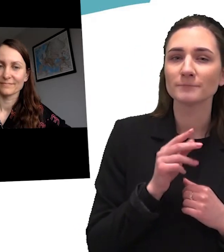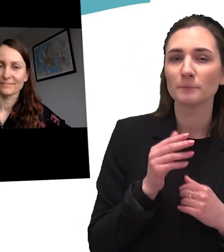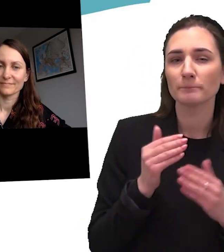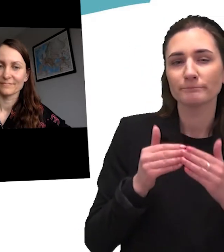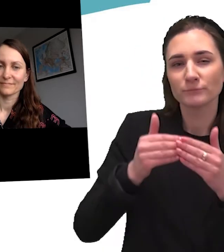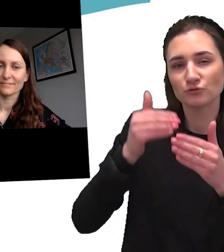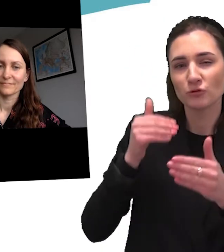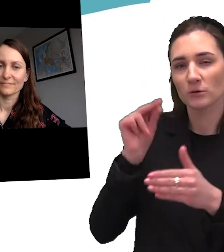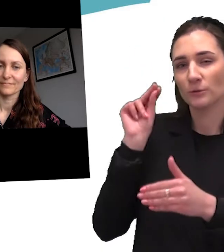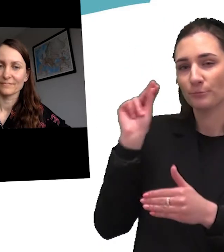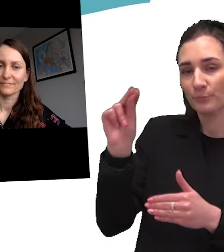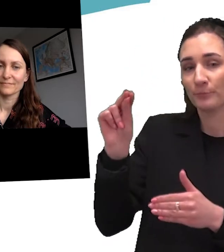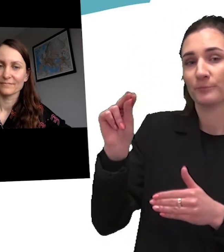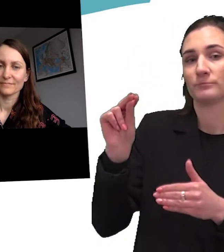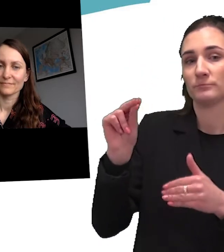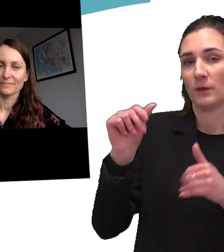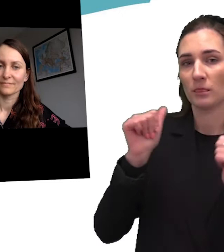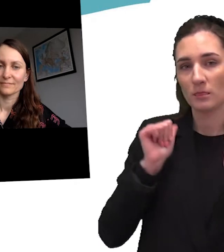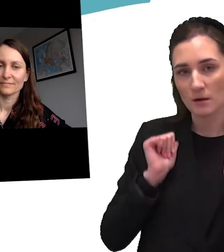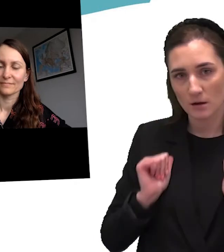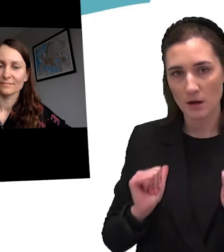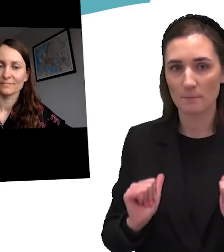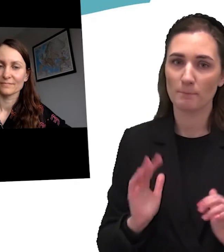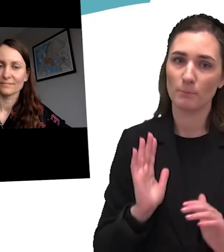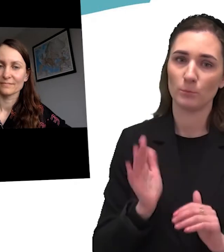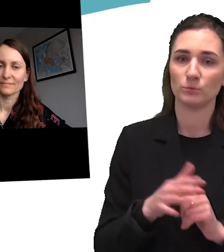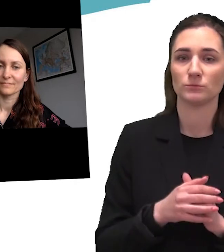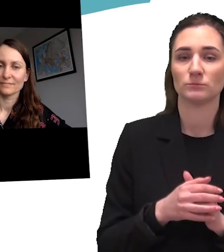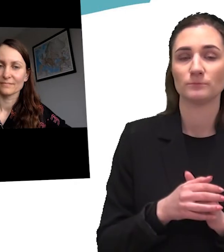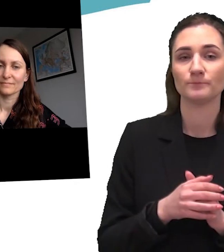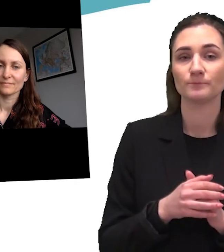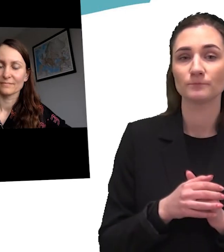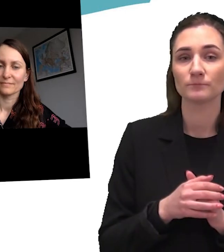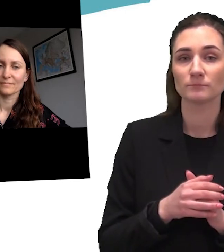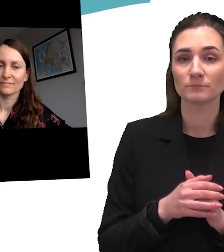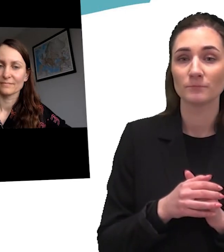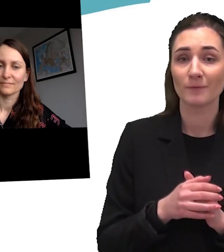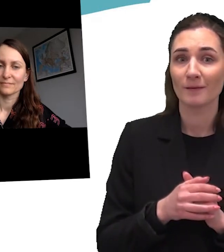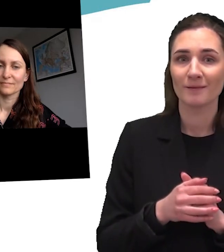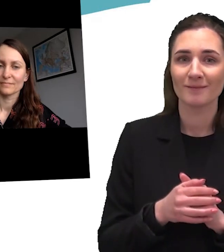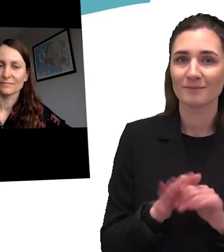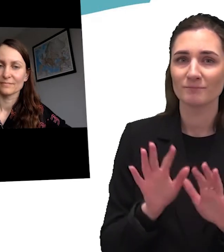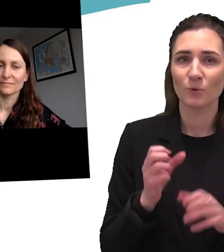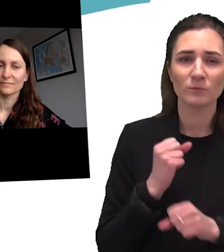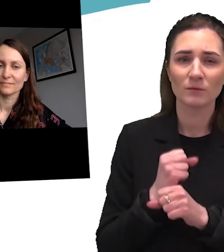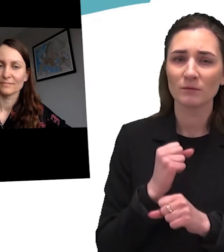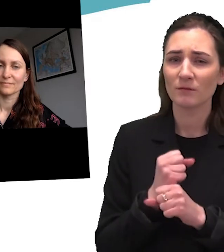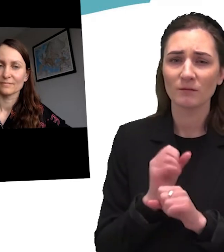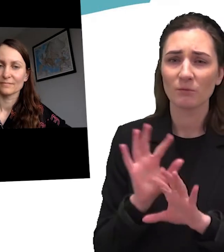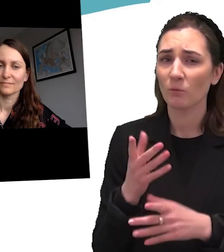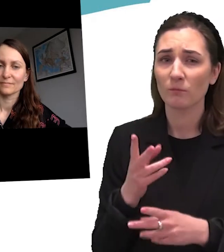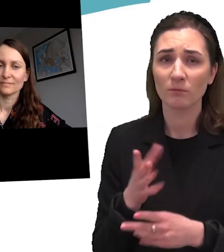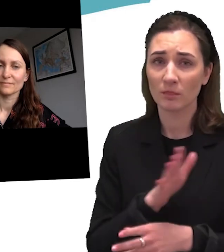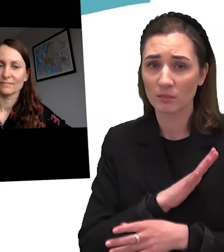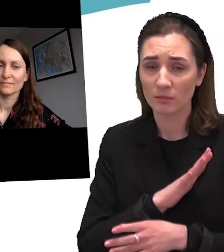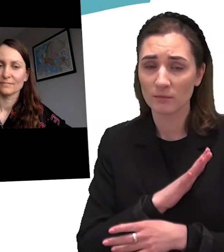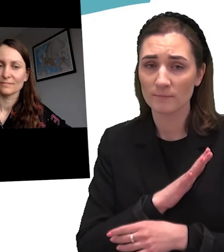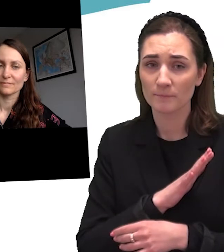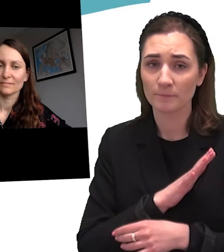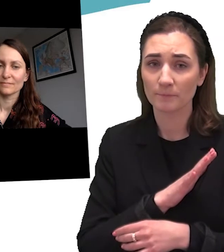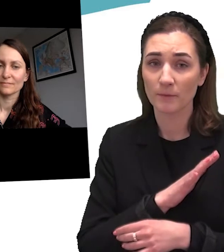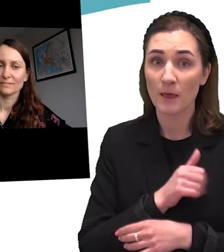vėlgi tas įspėjimas iš karto, ramybė, nusiteikimas ir jokių būdų ko